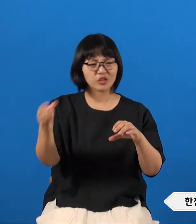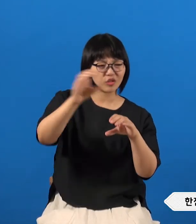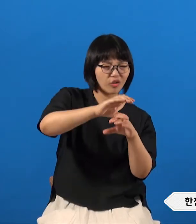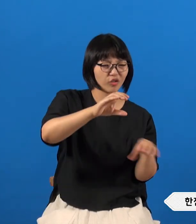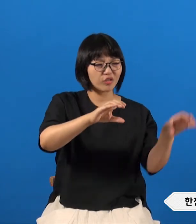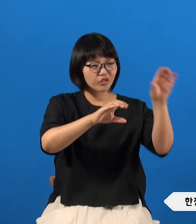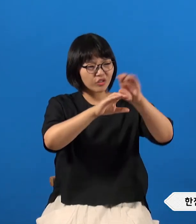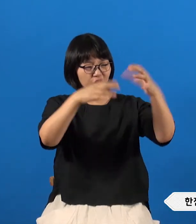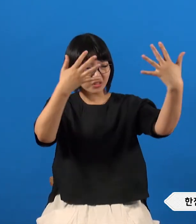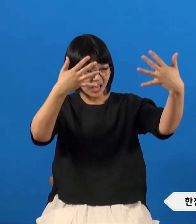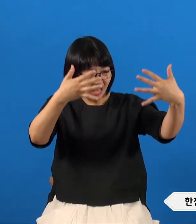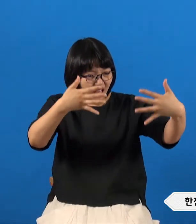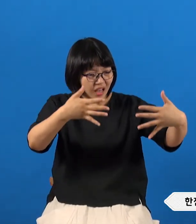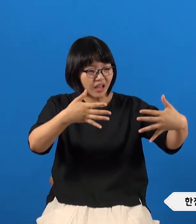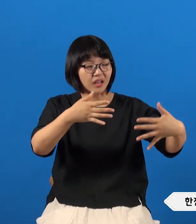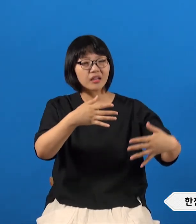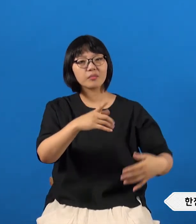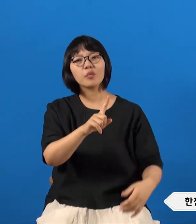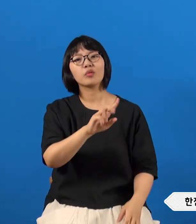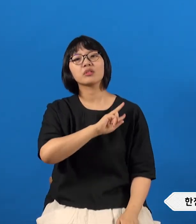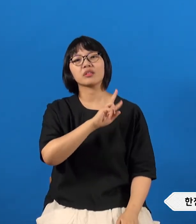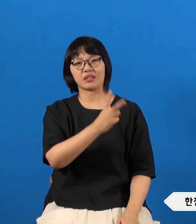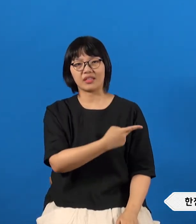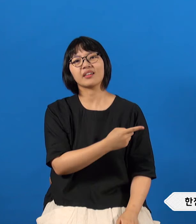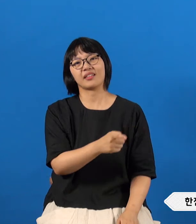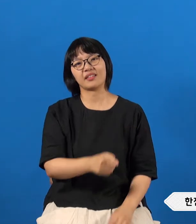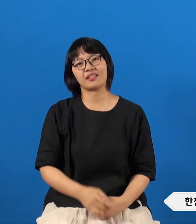어떤 것이라도 덧붙이는 것은 이단입니다.